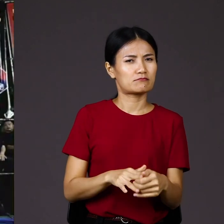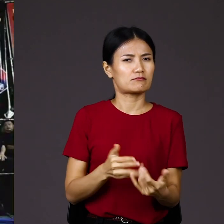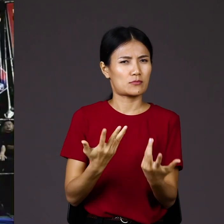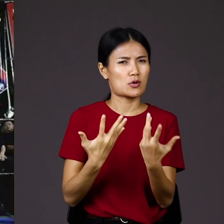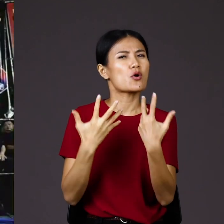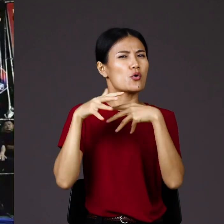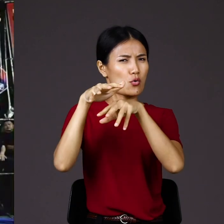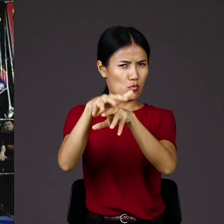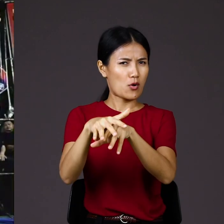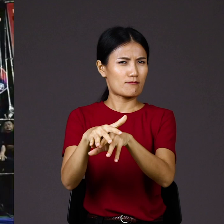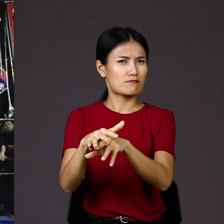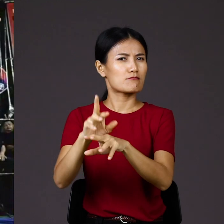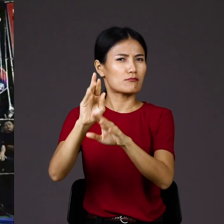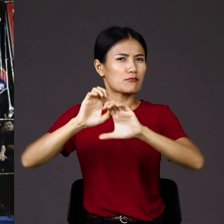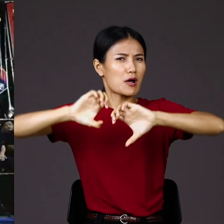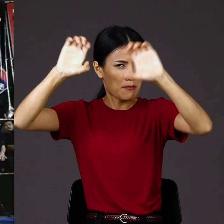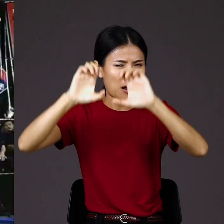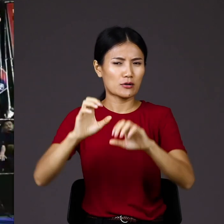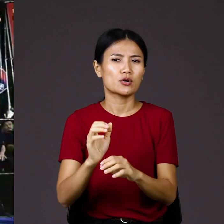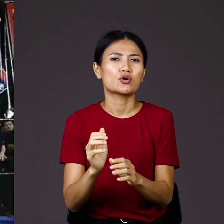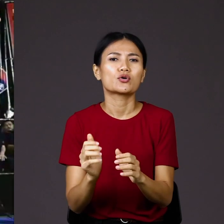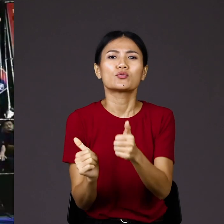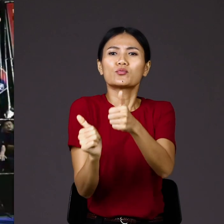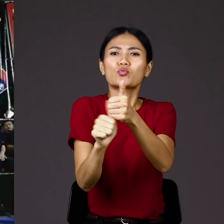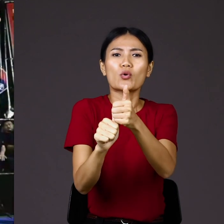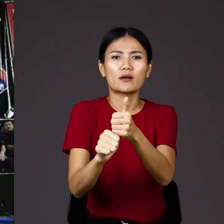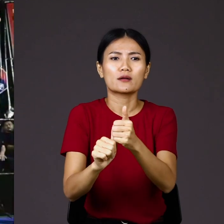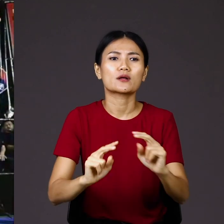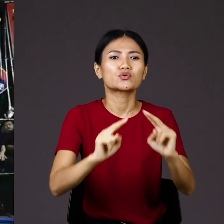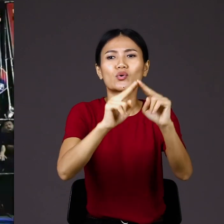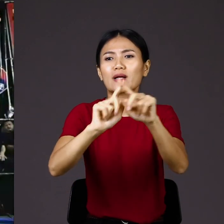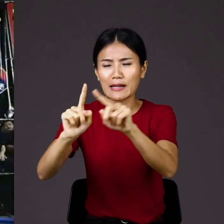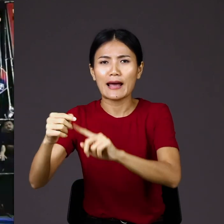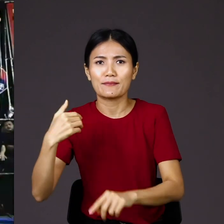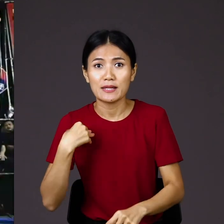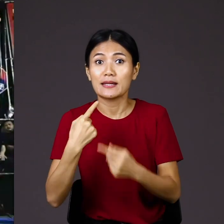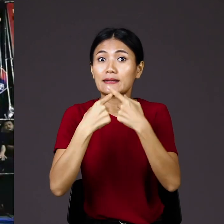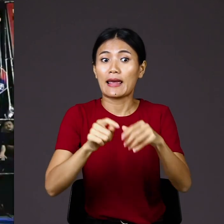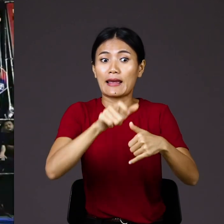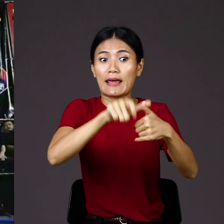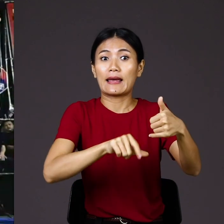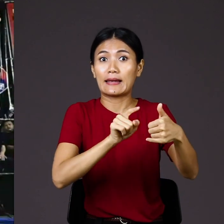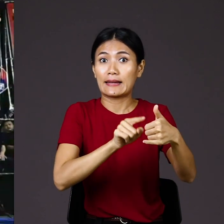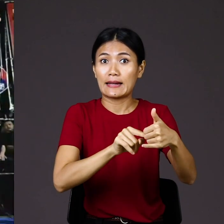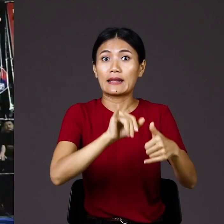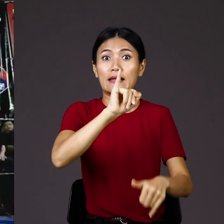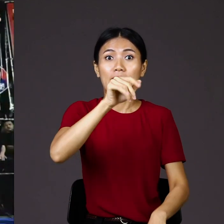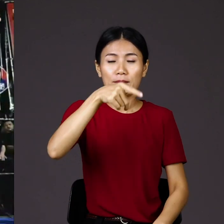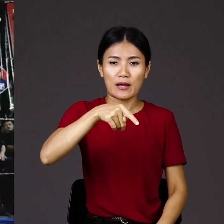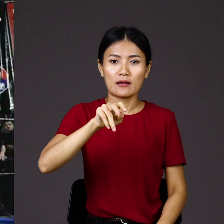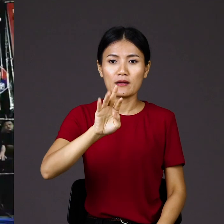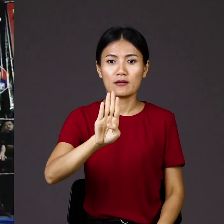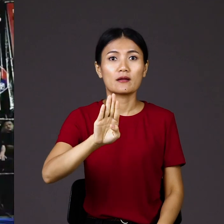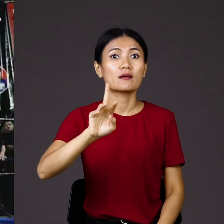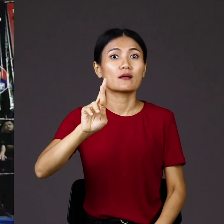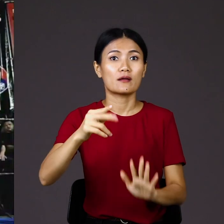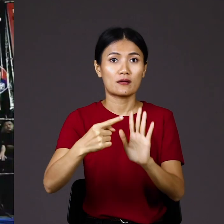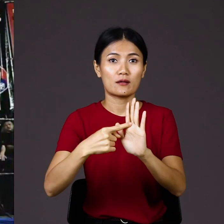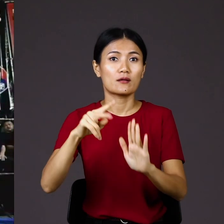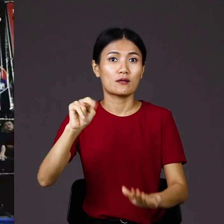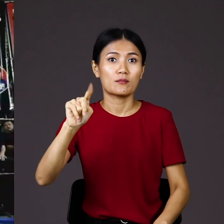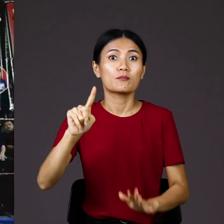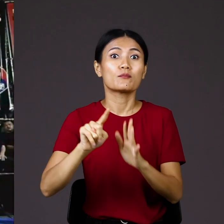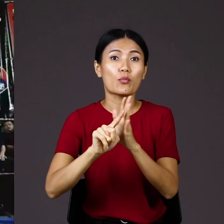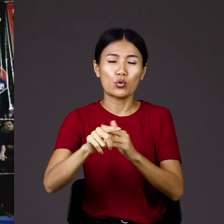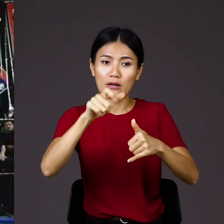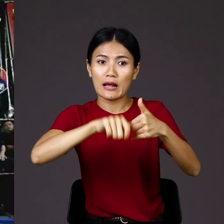เข้าไปช่วยรัฐมนตรีกระทรวงนั้นกระทรวงนี้อย่างแน่นอนแต่ไพบูลย์กิจวรวุฒิเล็งเห็นความสำคัญ